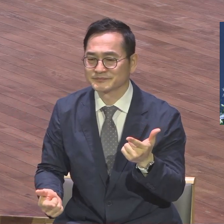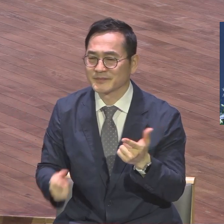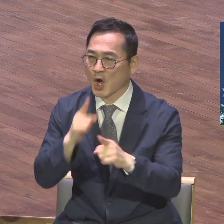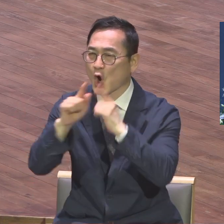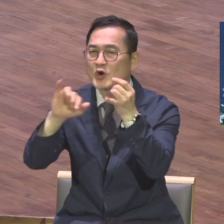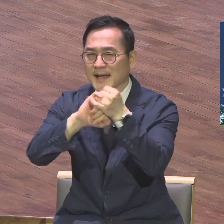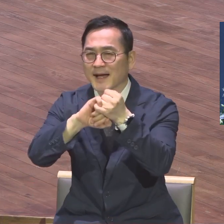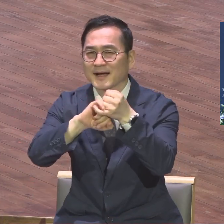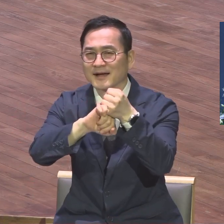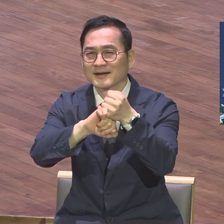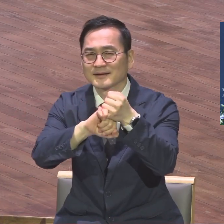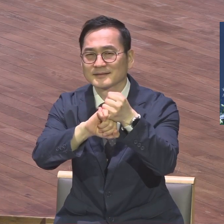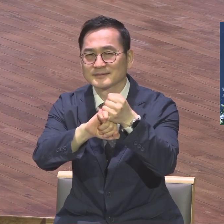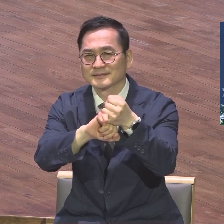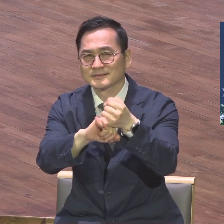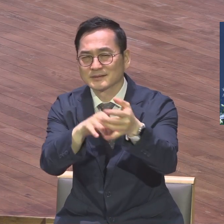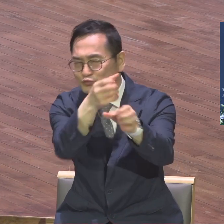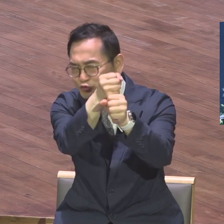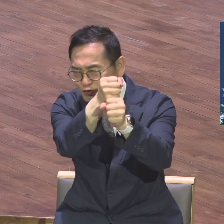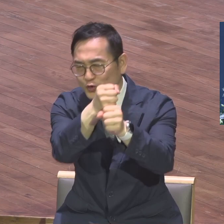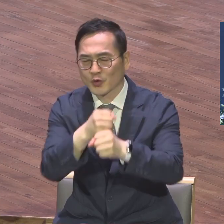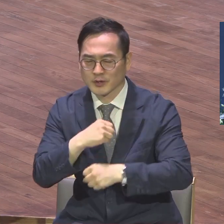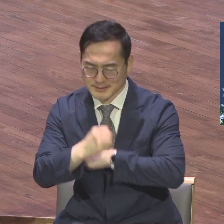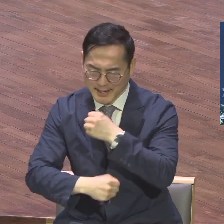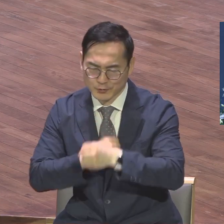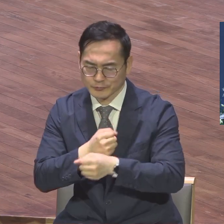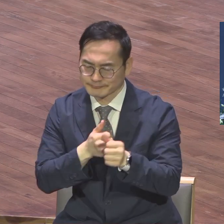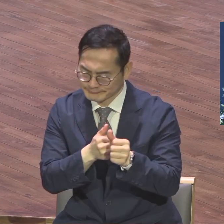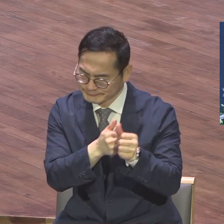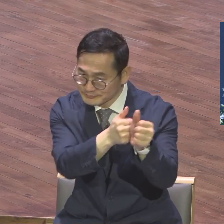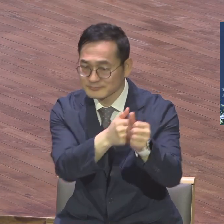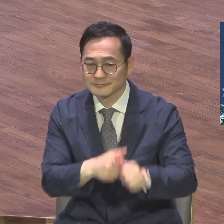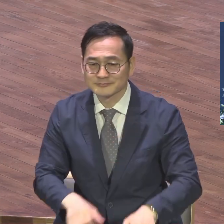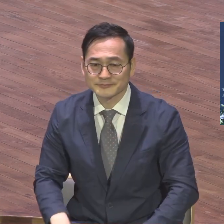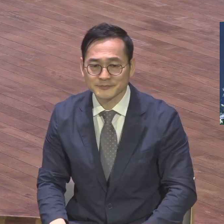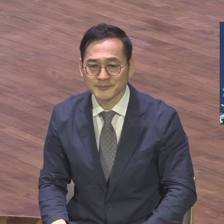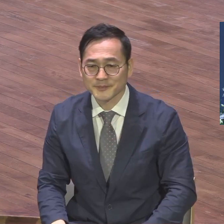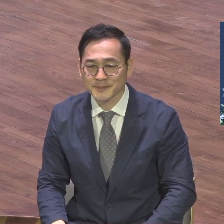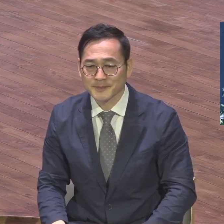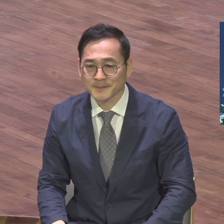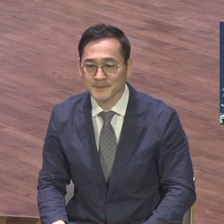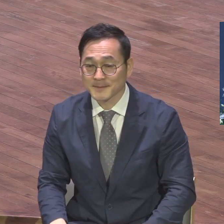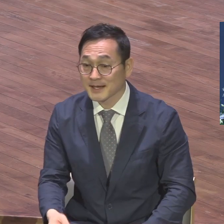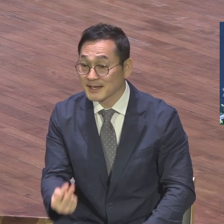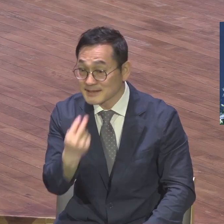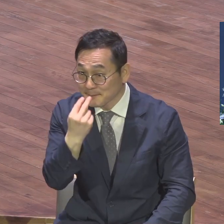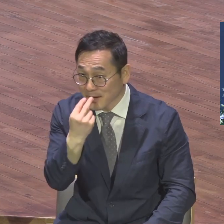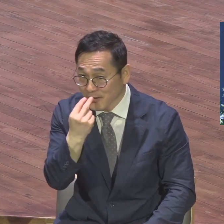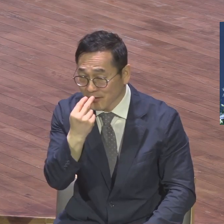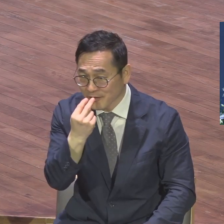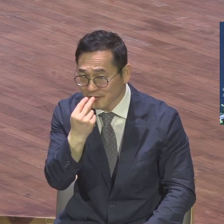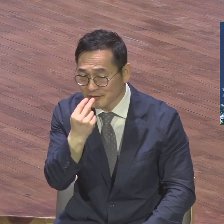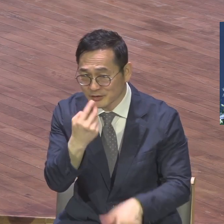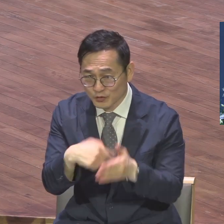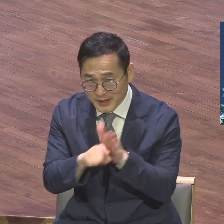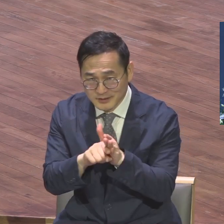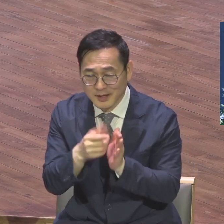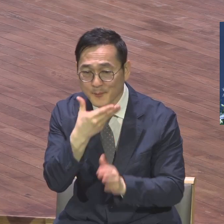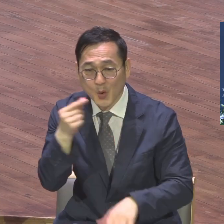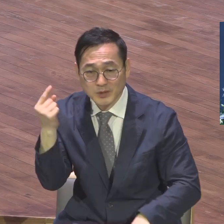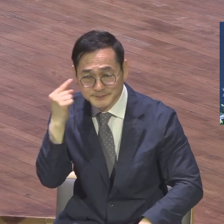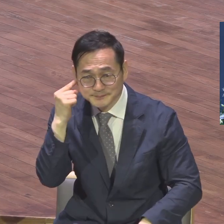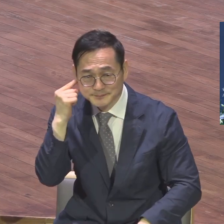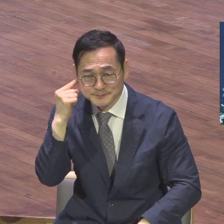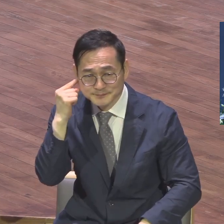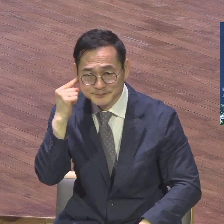아래 있는 자다. 은혜 아래 있지요. 이제 우리는 생명 살리는 복음을 위해서